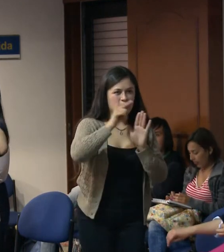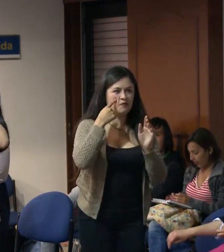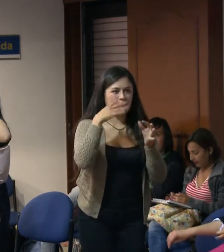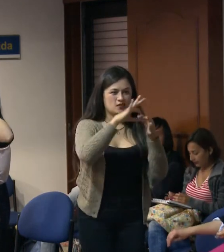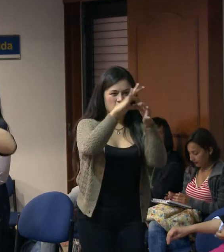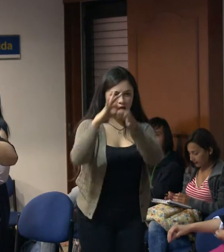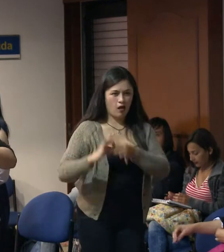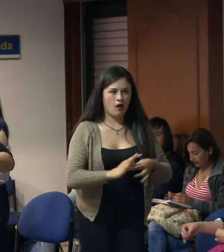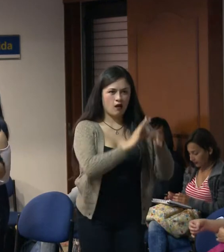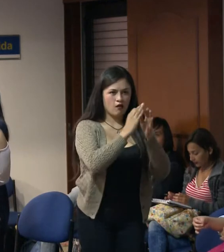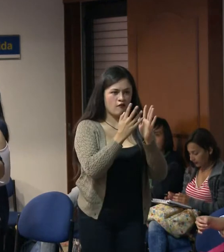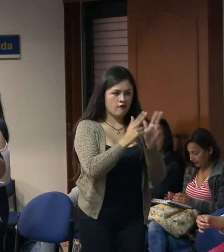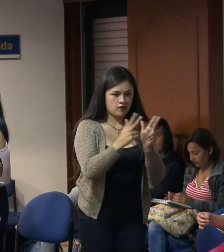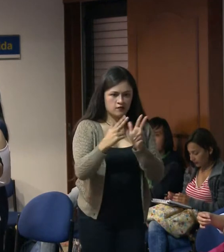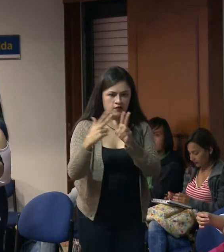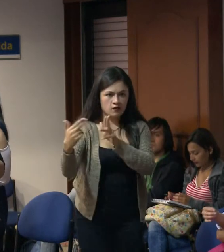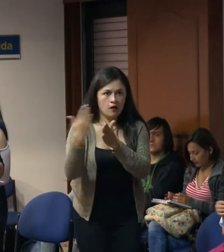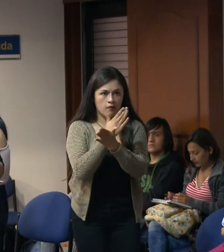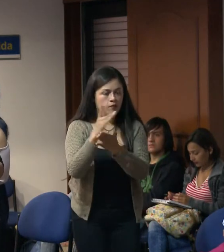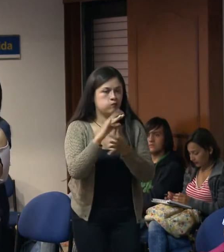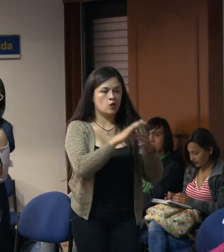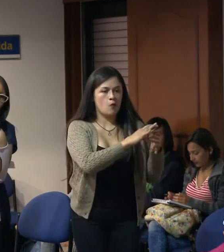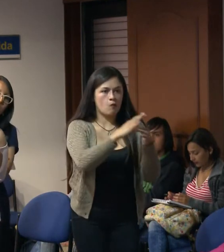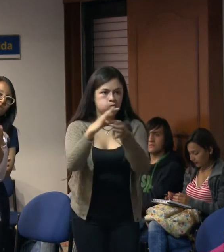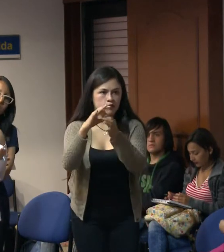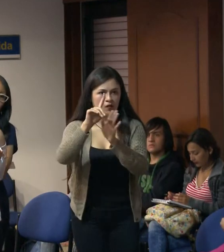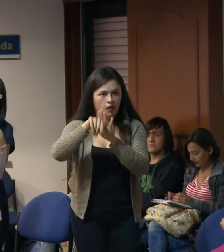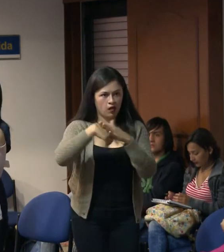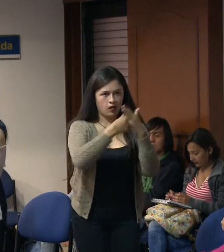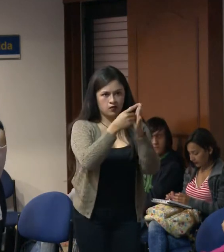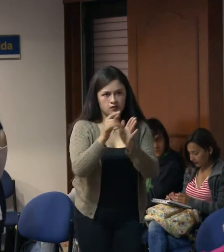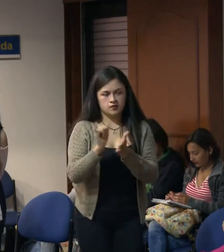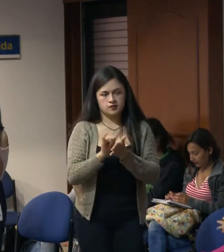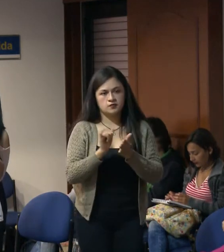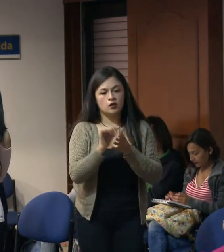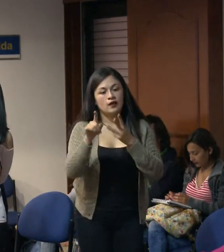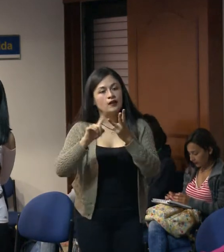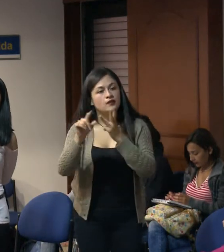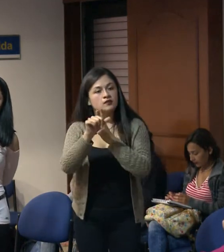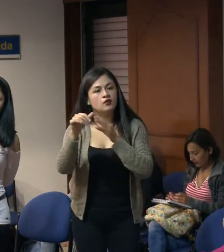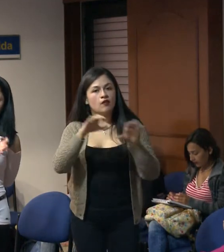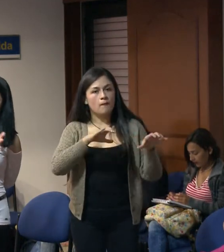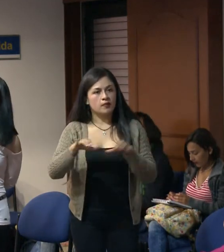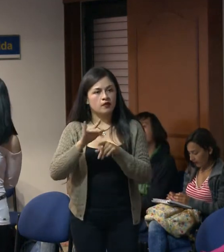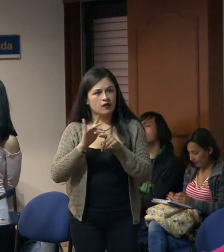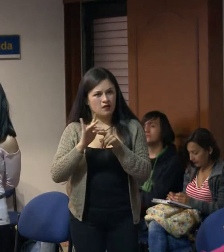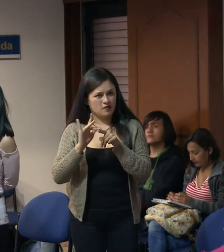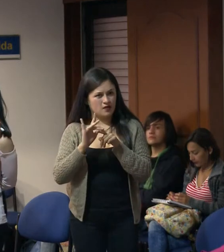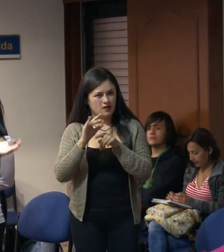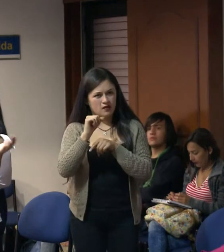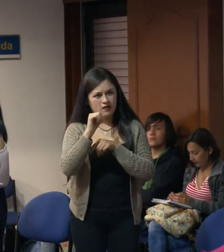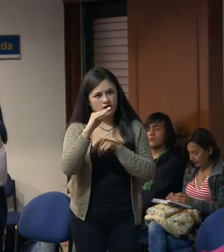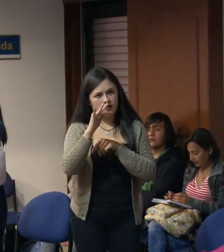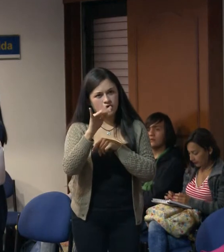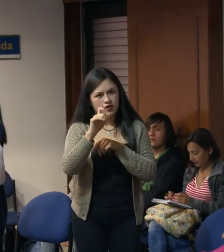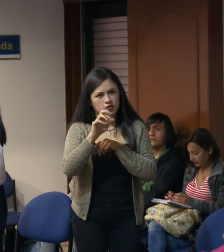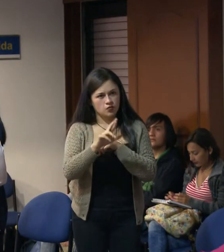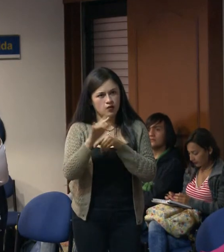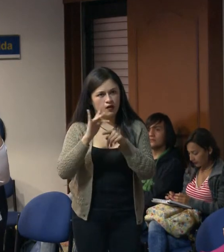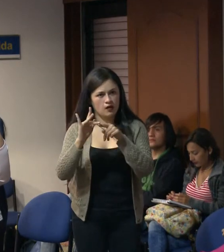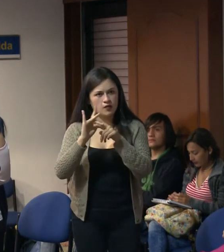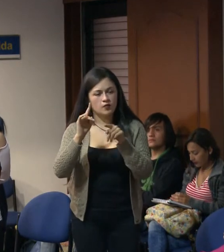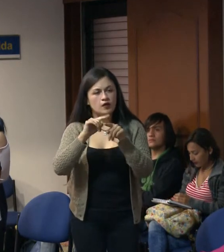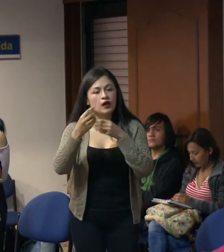constante. Está la fase de actuar, que ya es como la implementación que hicimos en las diferentes sesiones, las diferentes